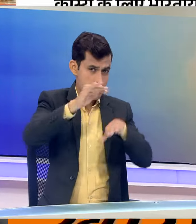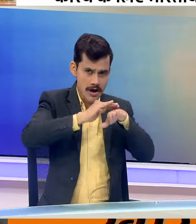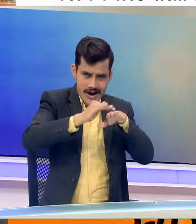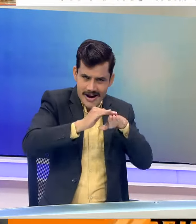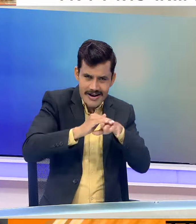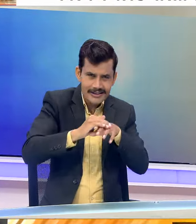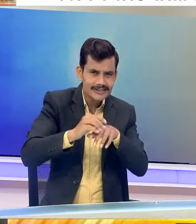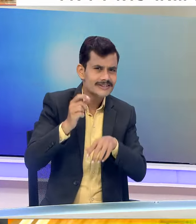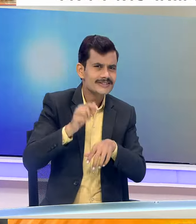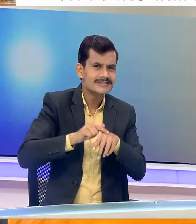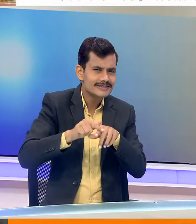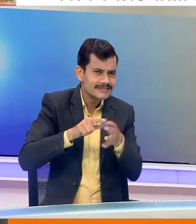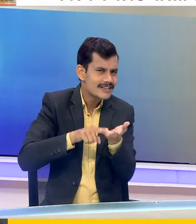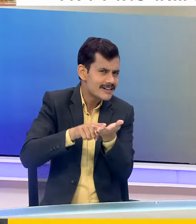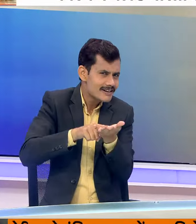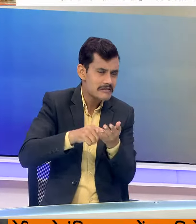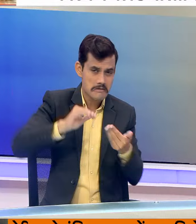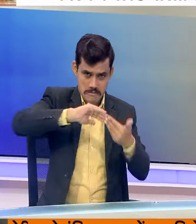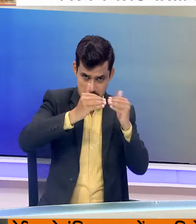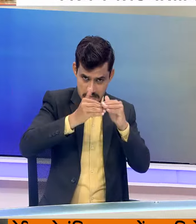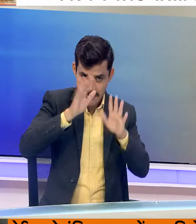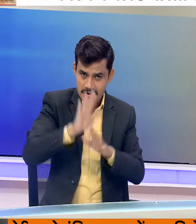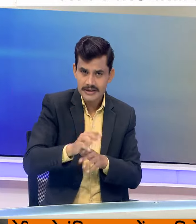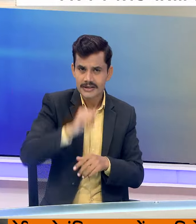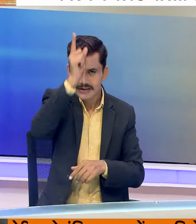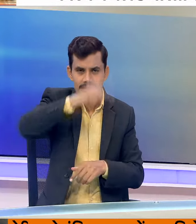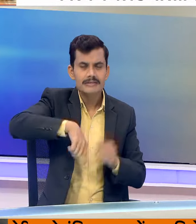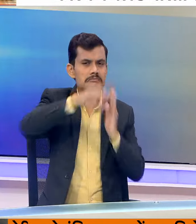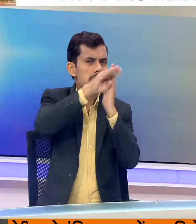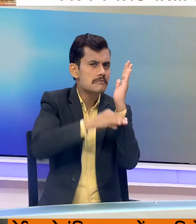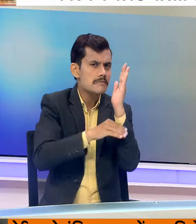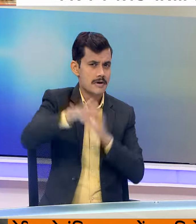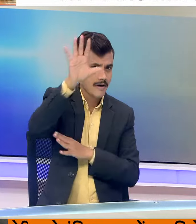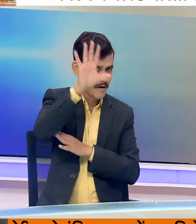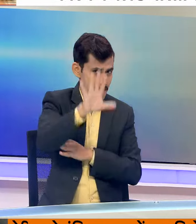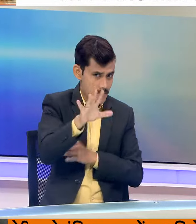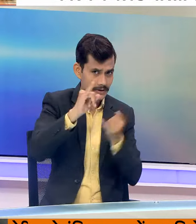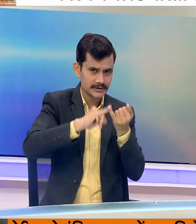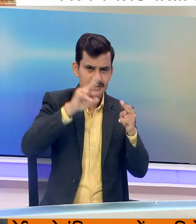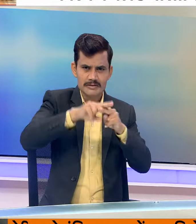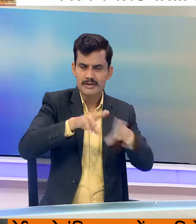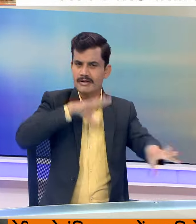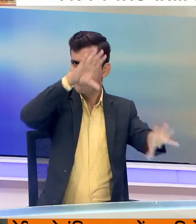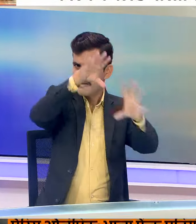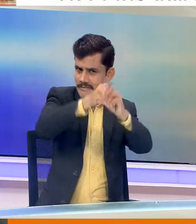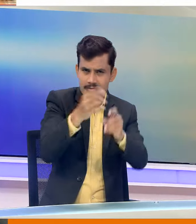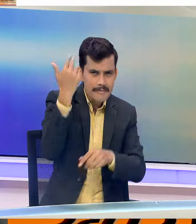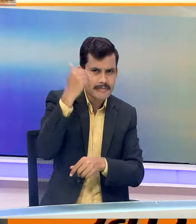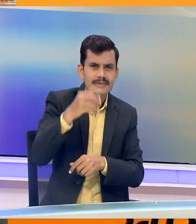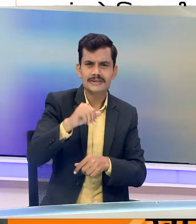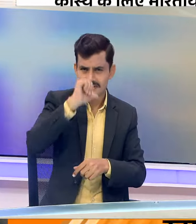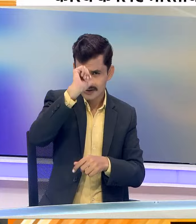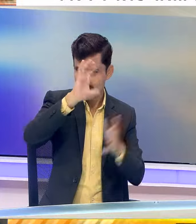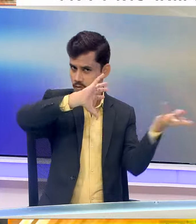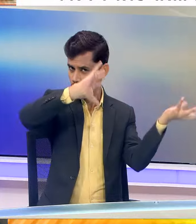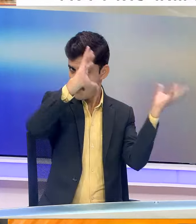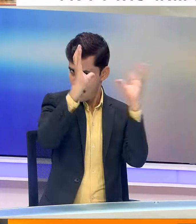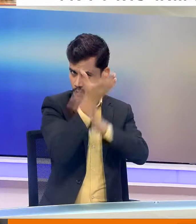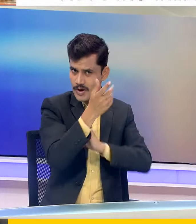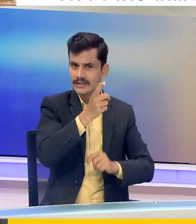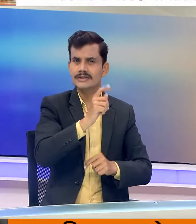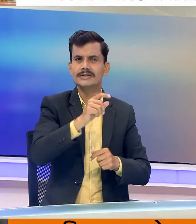हॉकी रैंकिंग में 5वें स्थान पर काबिज भारत को मंगलवार को सेमीफाइनल में दुनिया की दूसरे नंबर की टीम जर्मनी